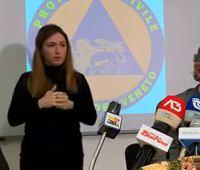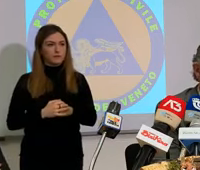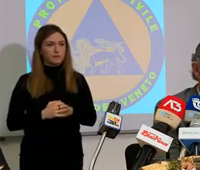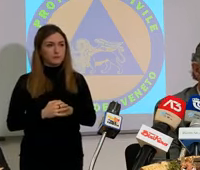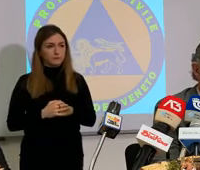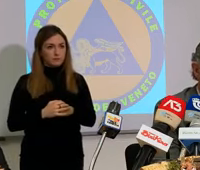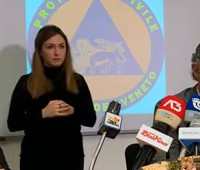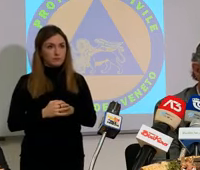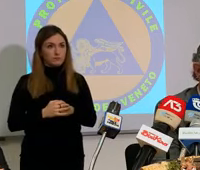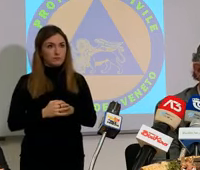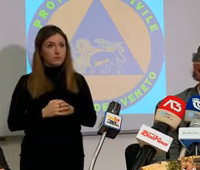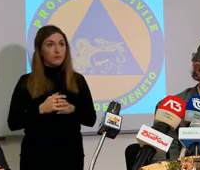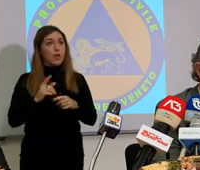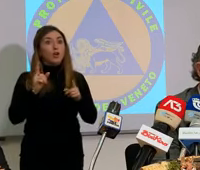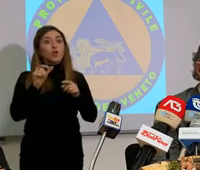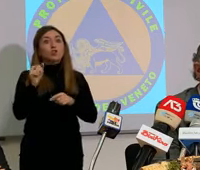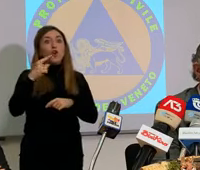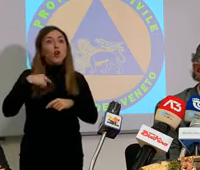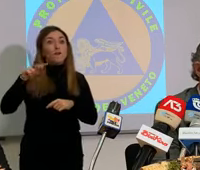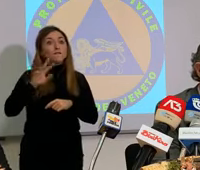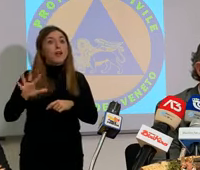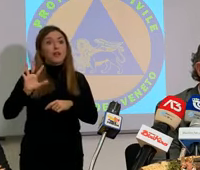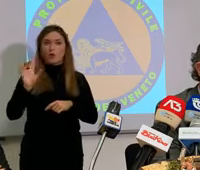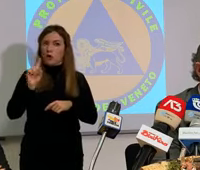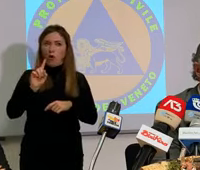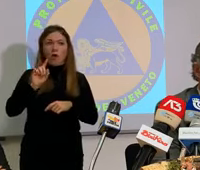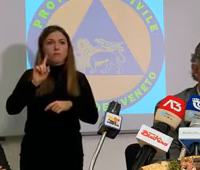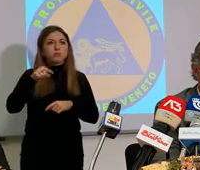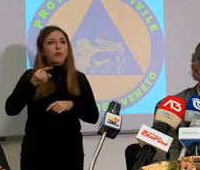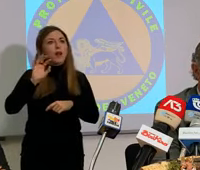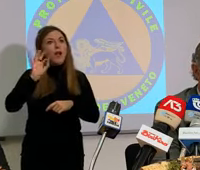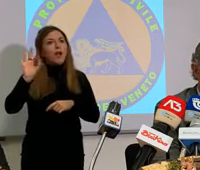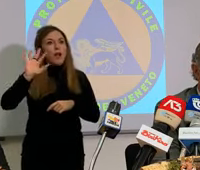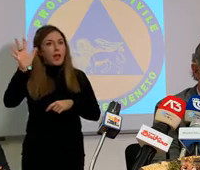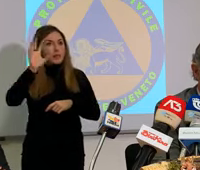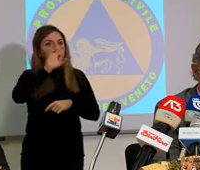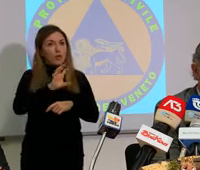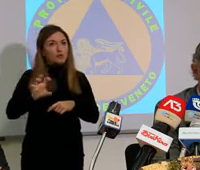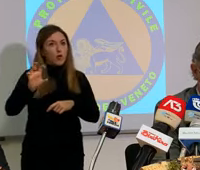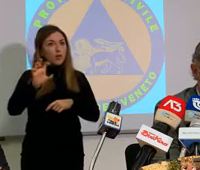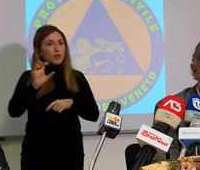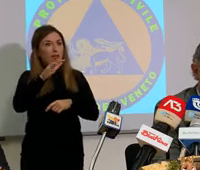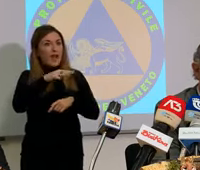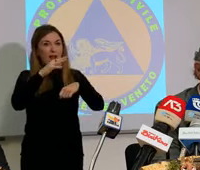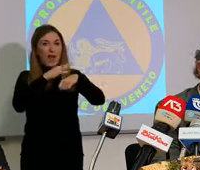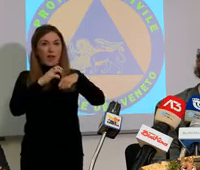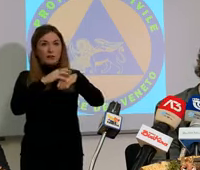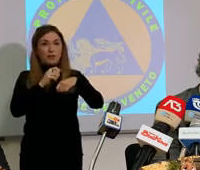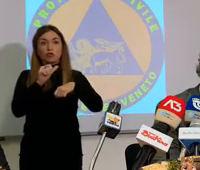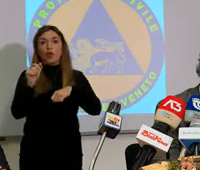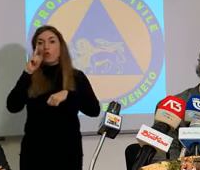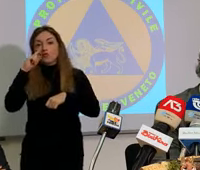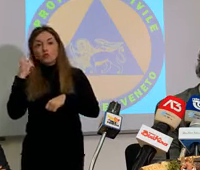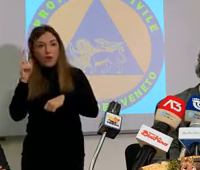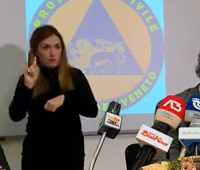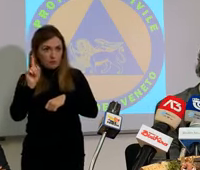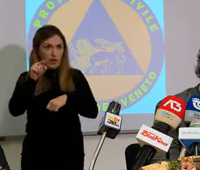sono più ragioni anche regioni che hanno che hanno avuto aree arancioni cioè non solo ragioni dare gialle